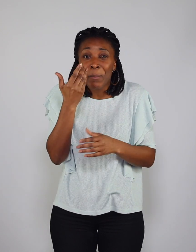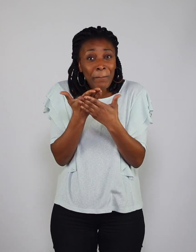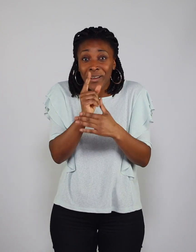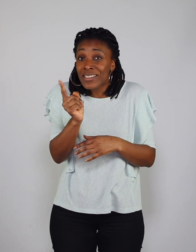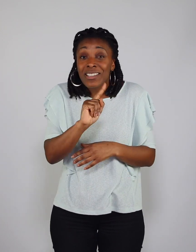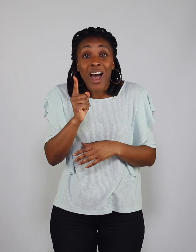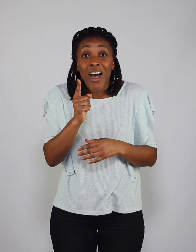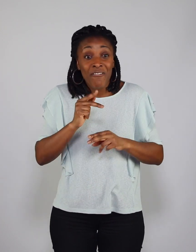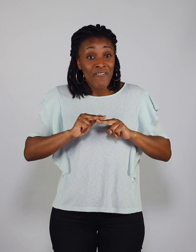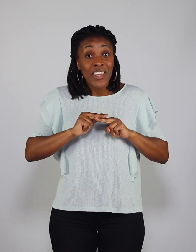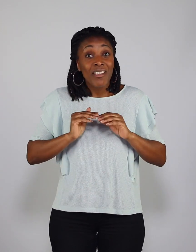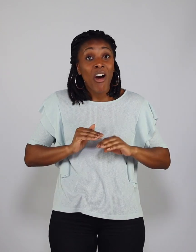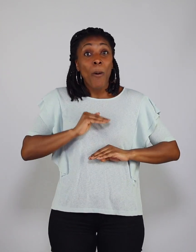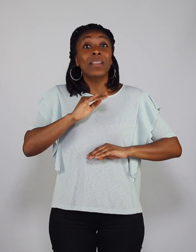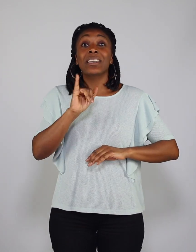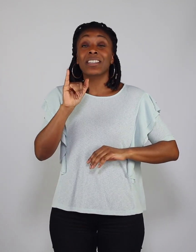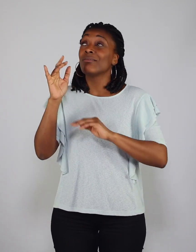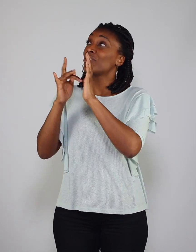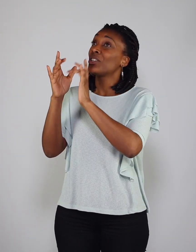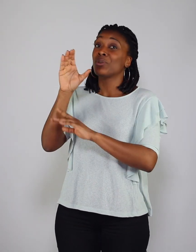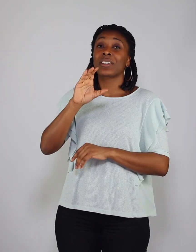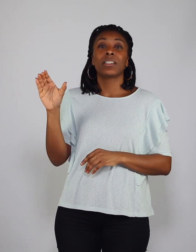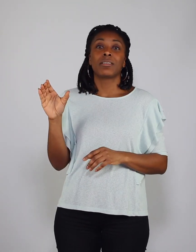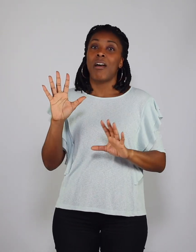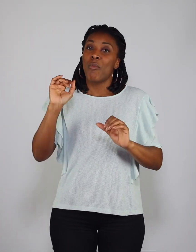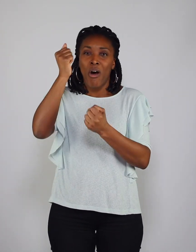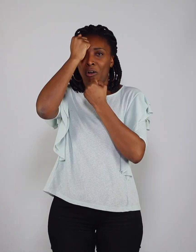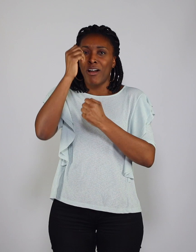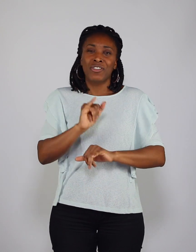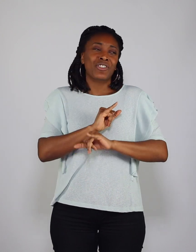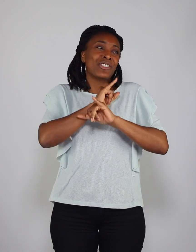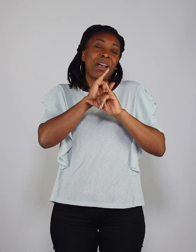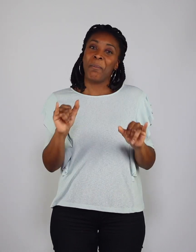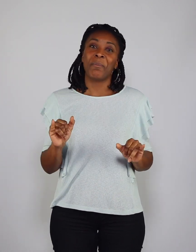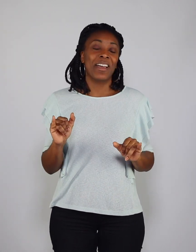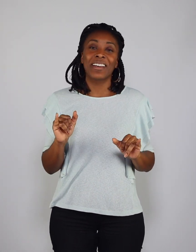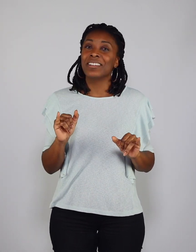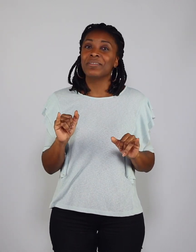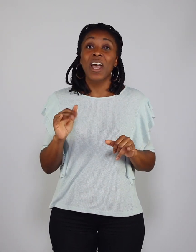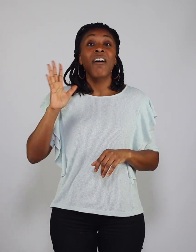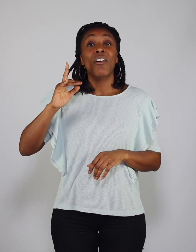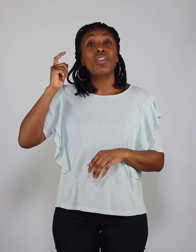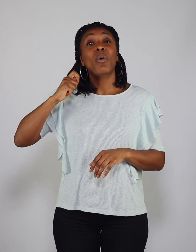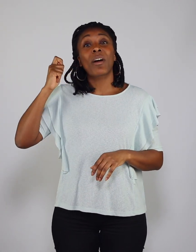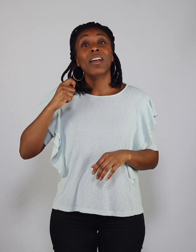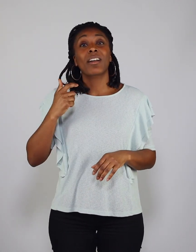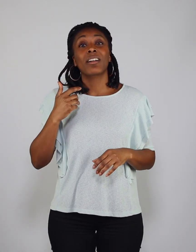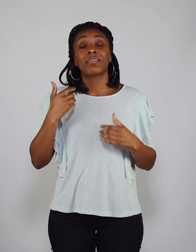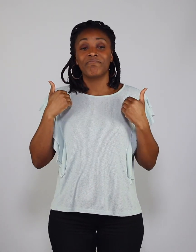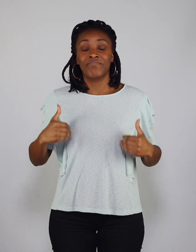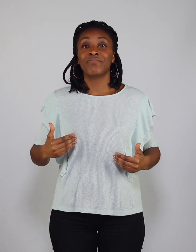pas l'argent qui peut remplir ce vide, mais seulement Jésus-Christ. Aujourd'hui, pour rien au monde, je changerai de vie. J'étais